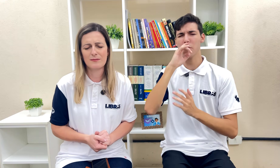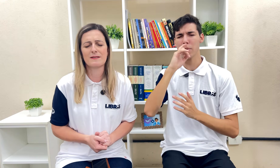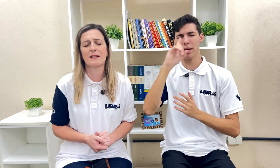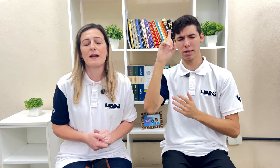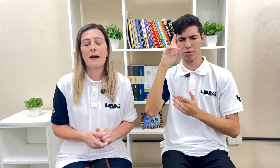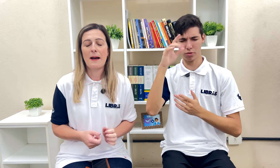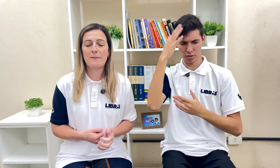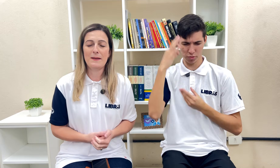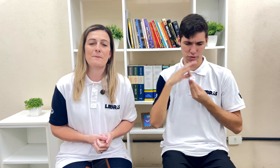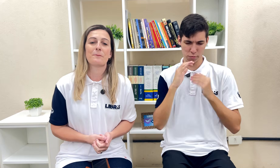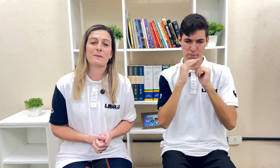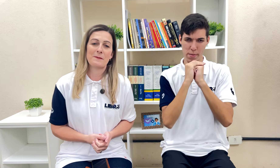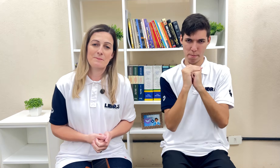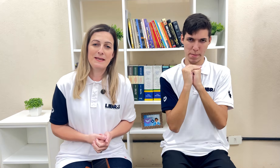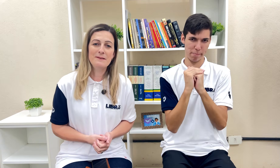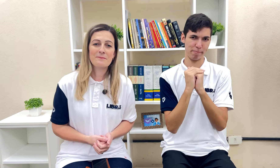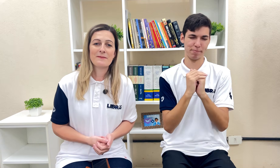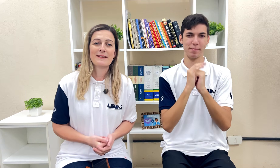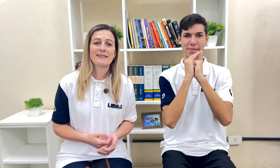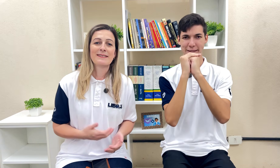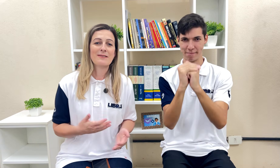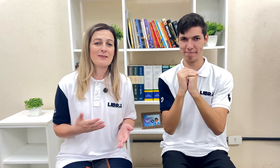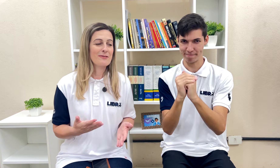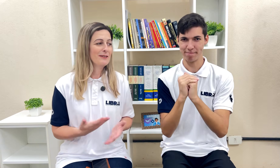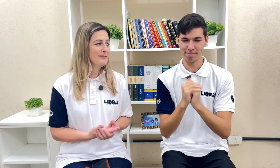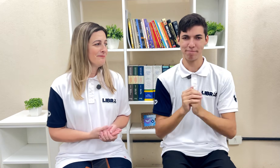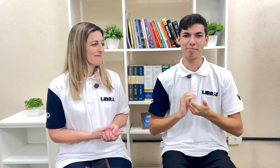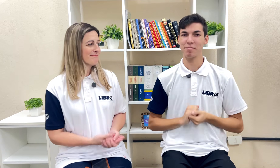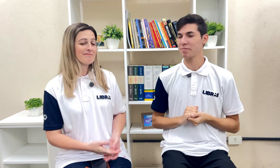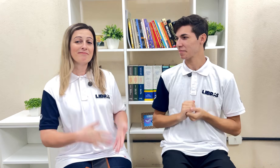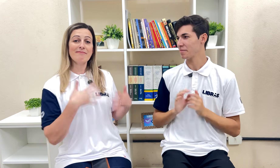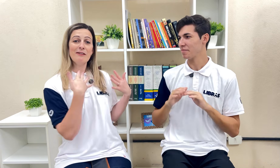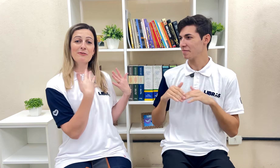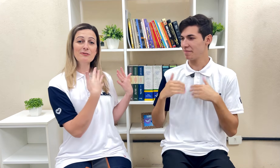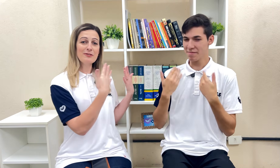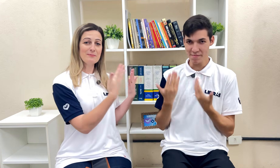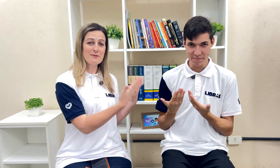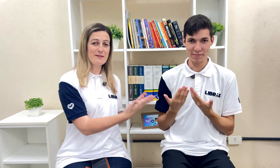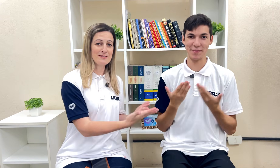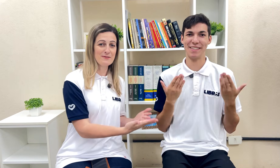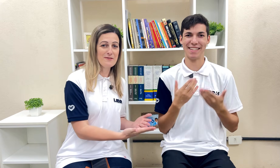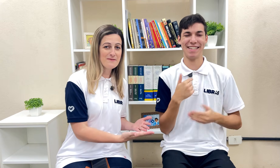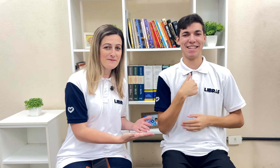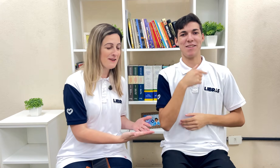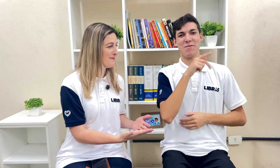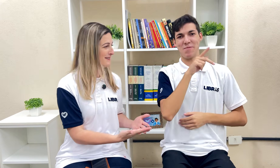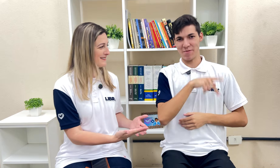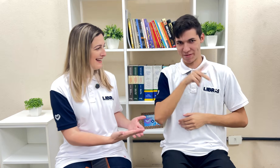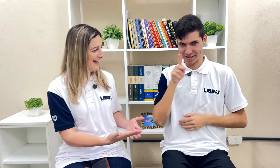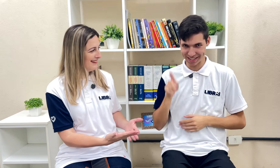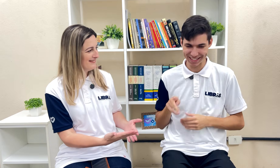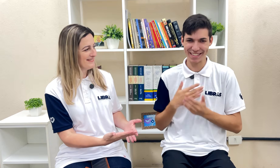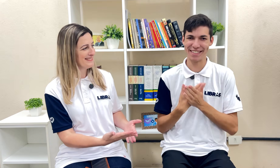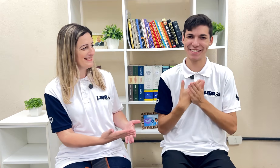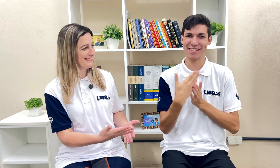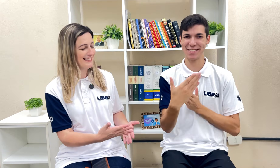Jesus. Amém. Amém? Então agora o nosso professor vai começar, vai nos